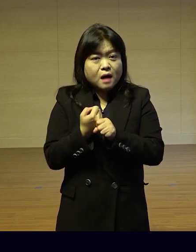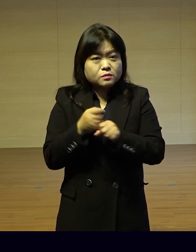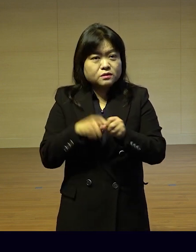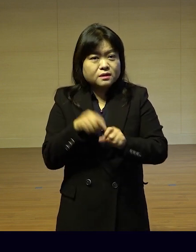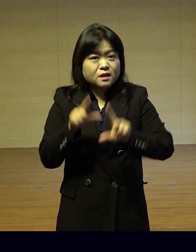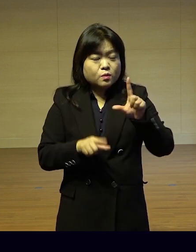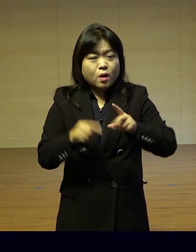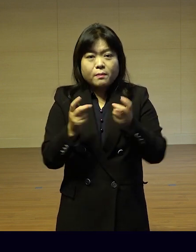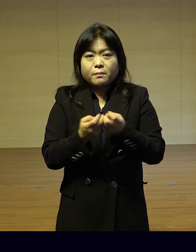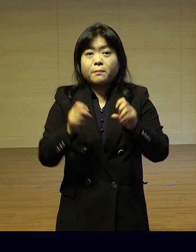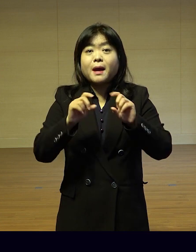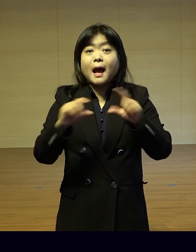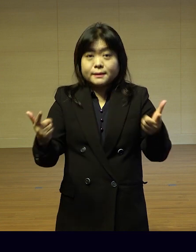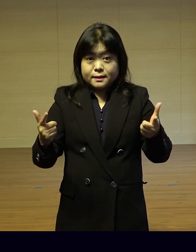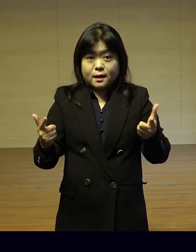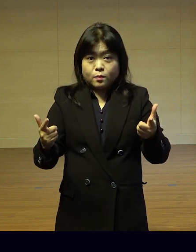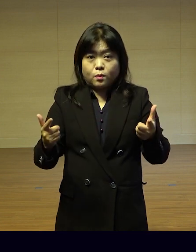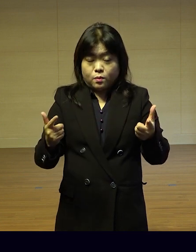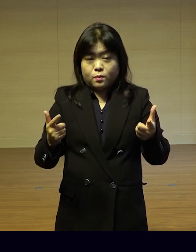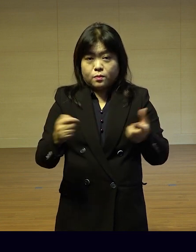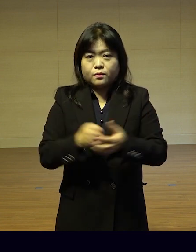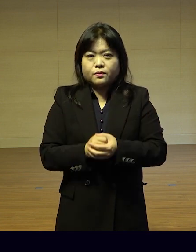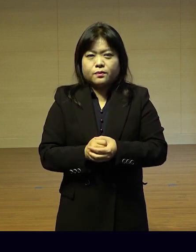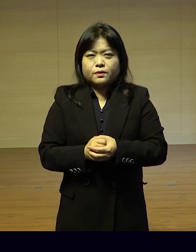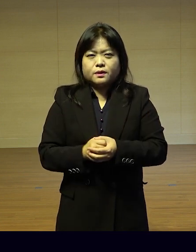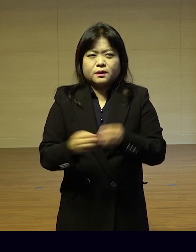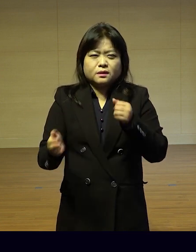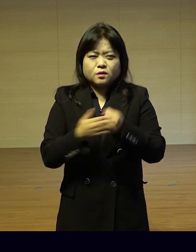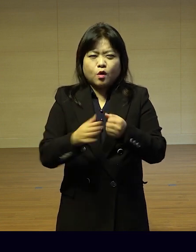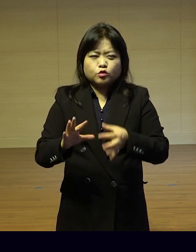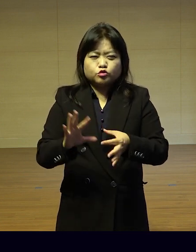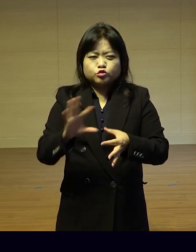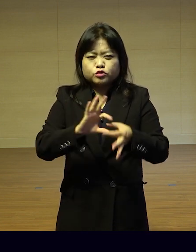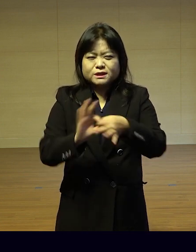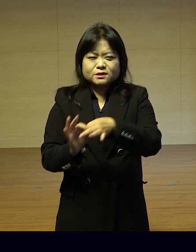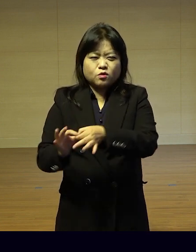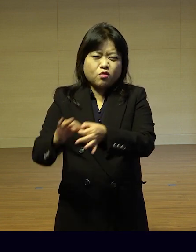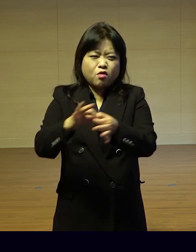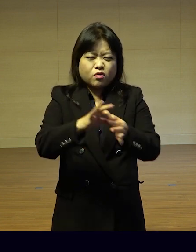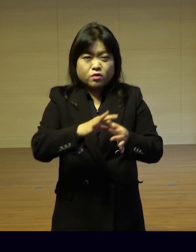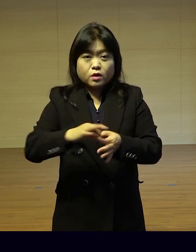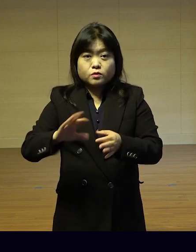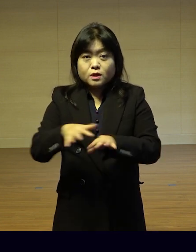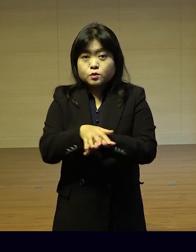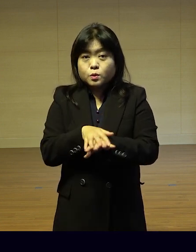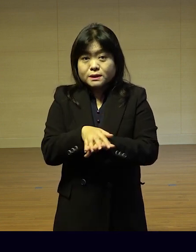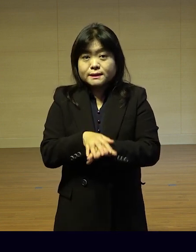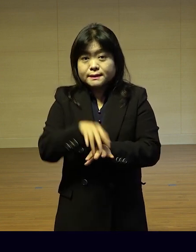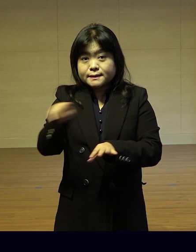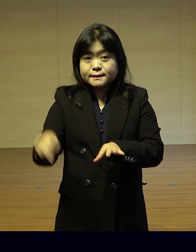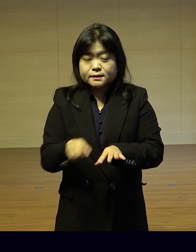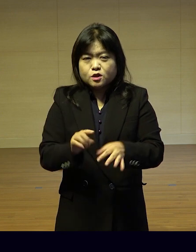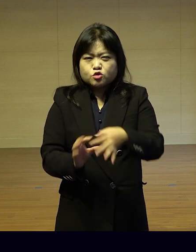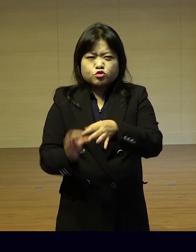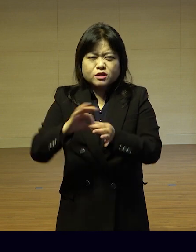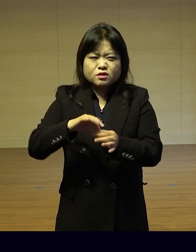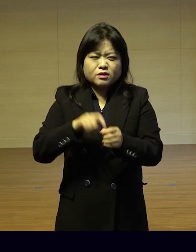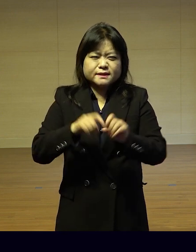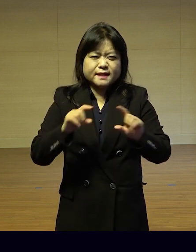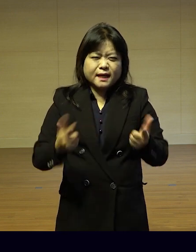태도나 방법이 아니다. 그로 인하여 유기적으로 연결된 학적 조직을 유기적이지